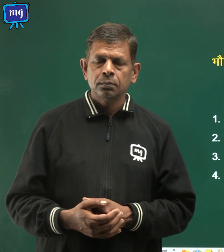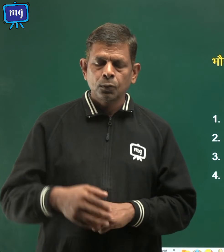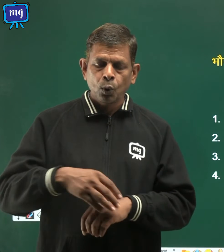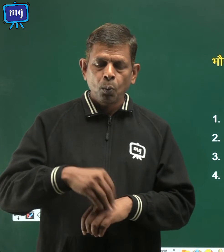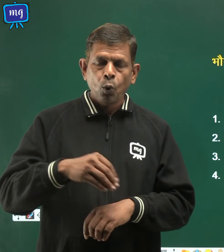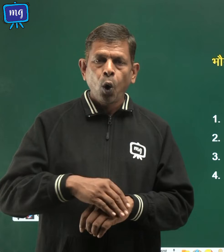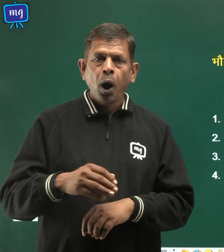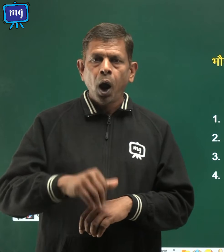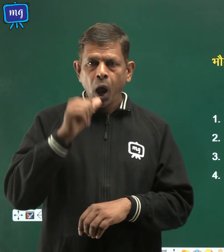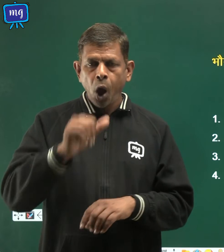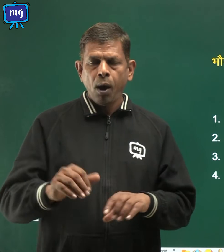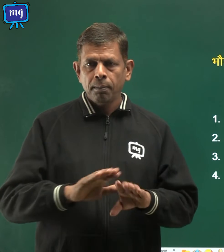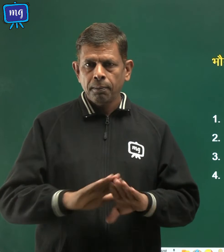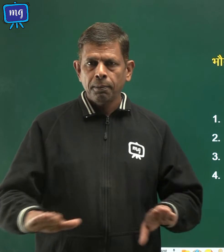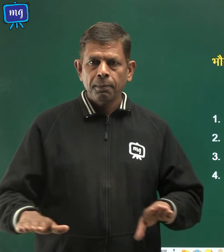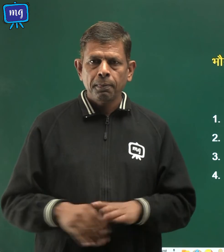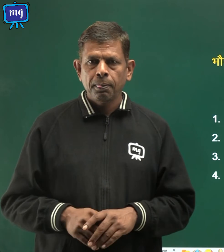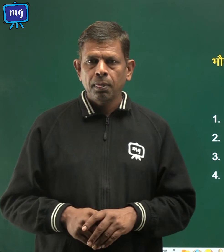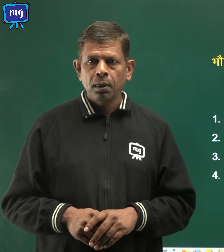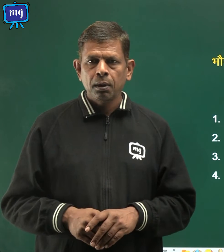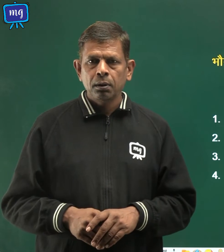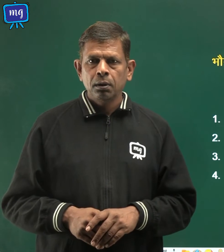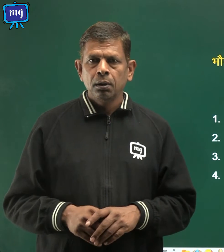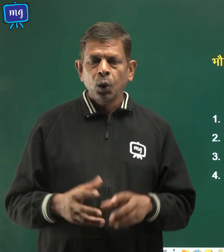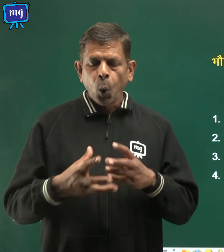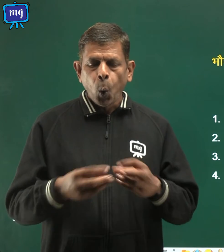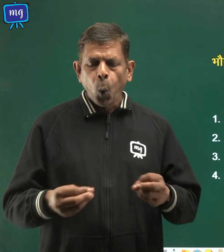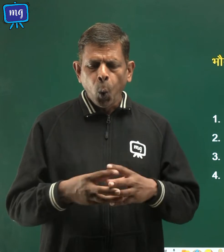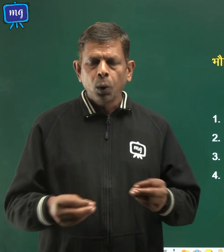भौमजल स्तर का अवक्षय।